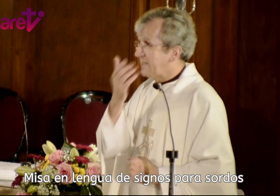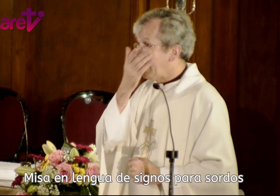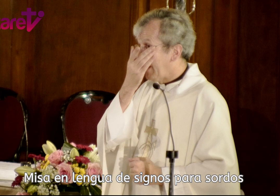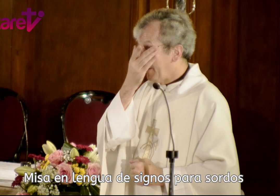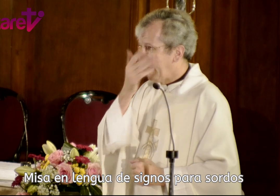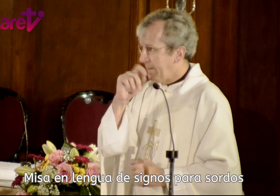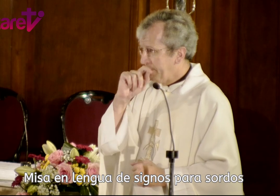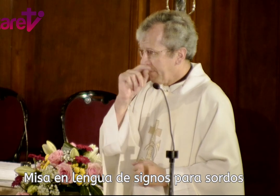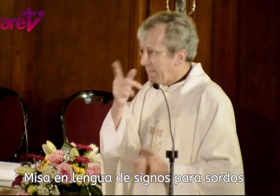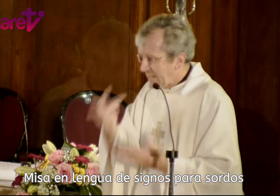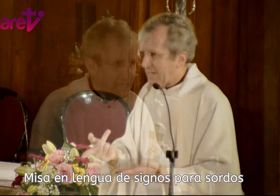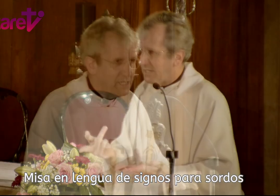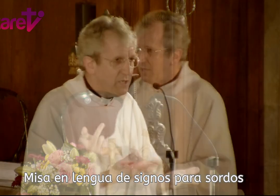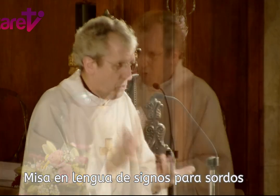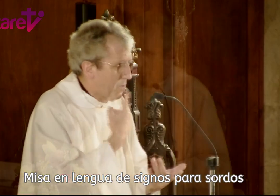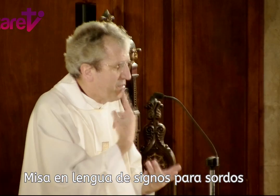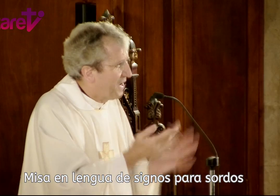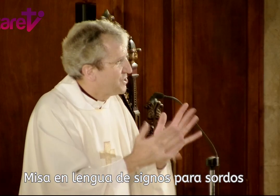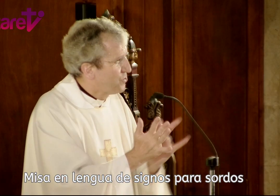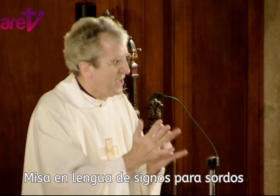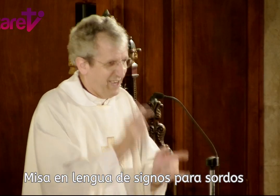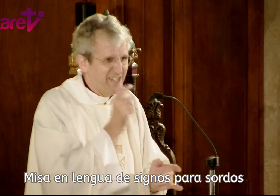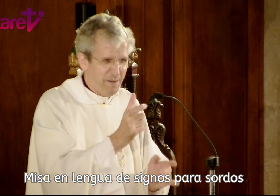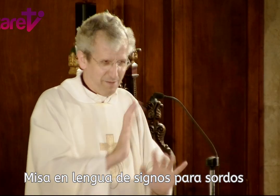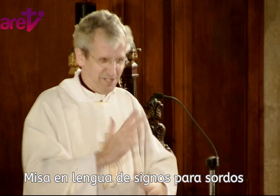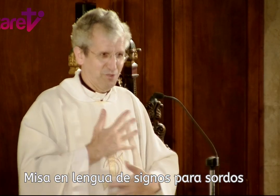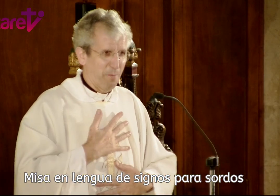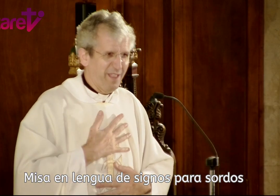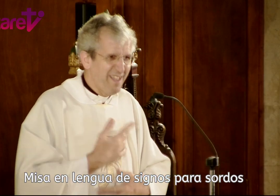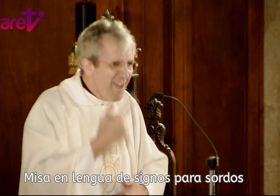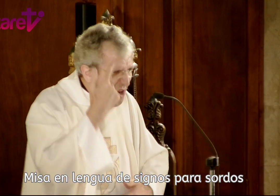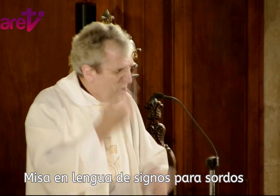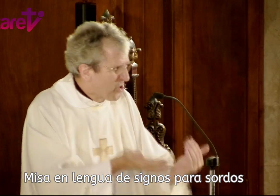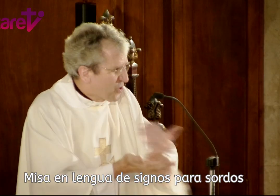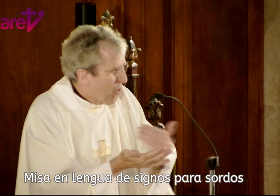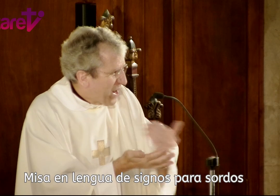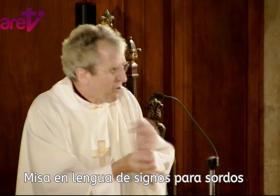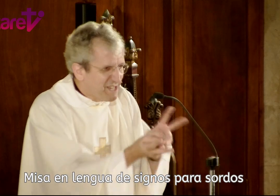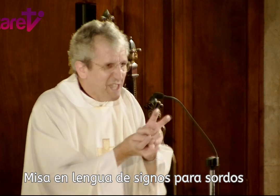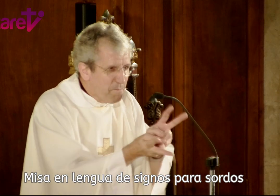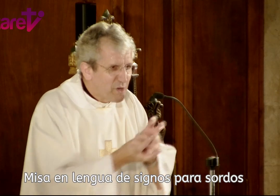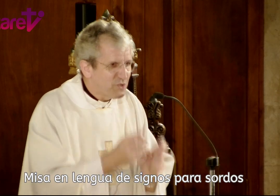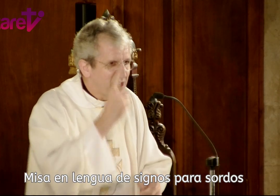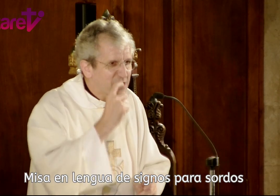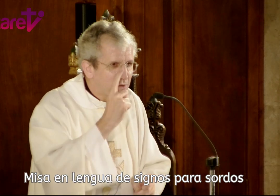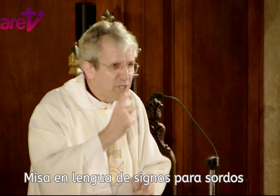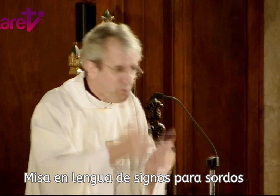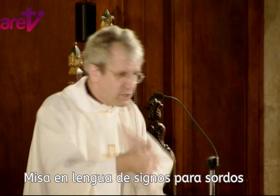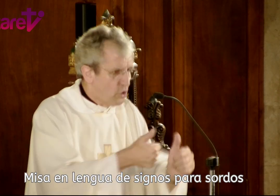presenta. Y es así como dice Jesús, esas palabras que nos sorprenden, los cobradores de impuestos y las prostitutas os